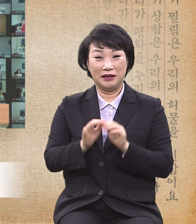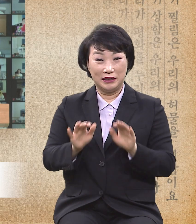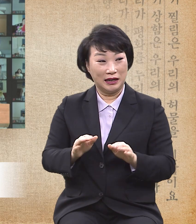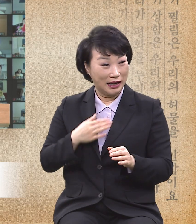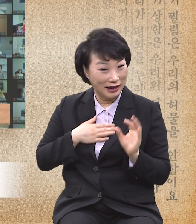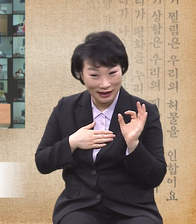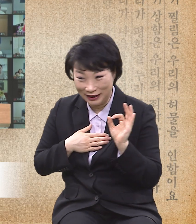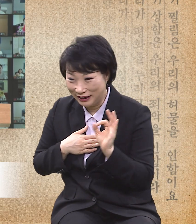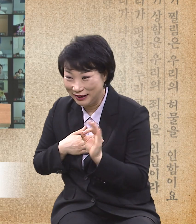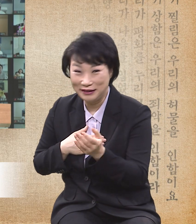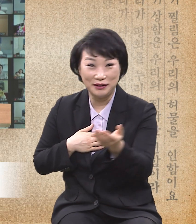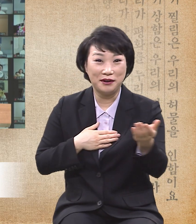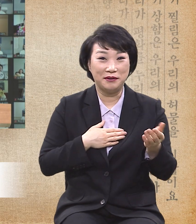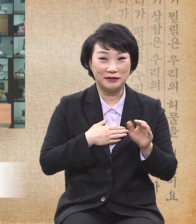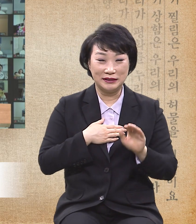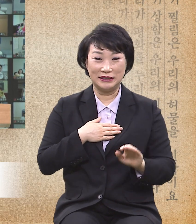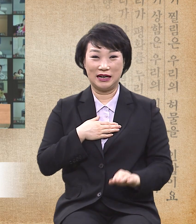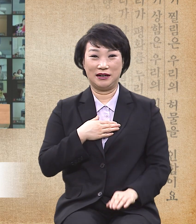이해가 됩니까?